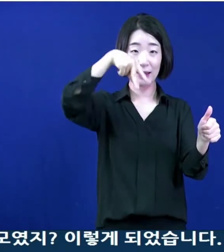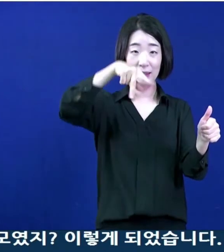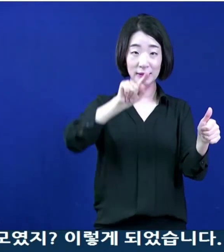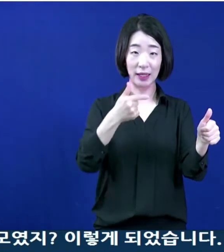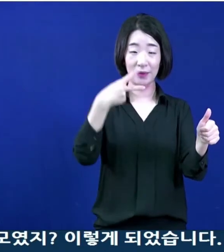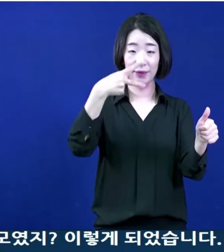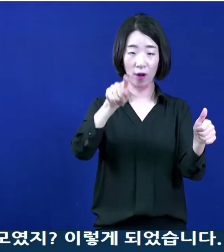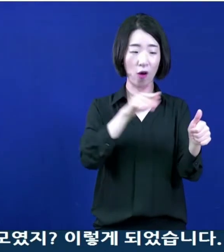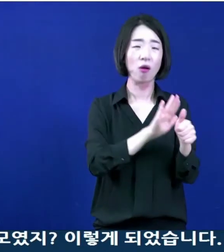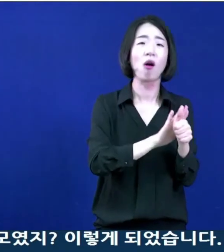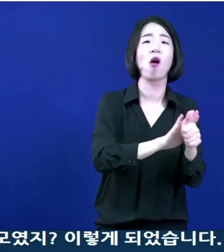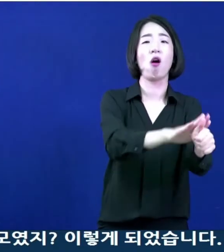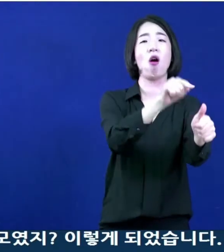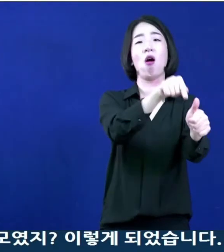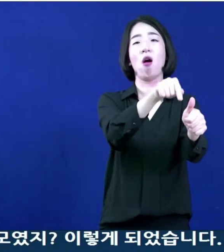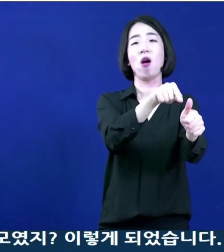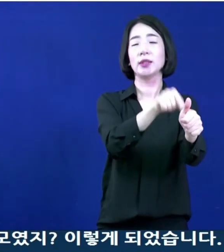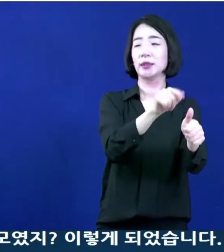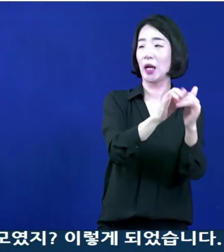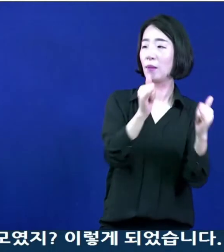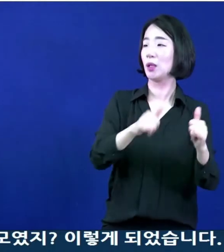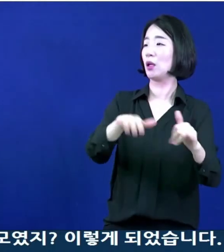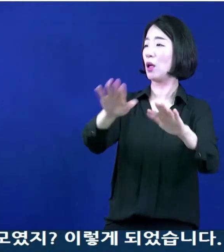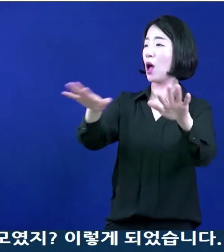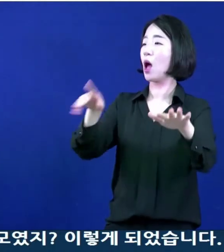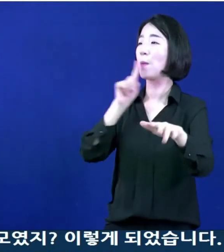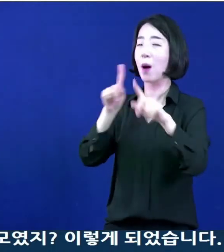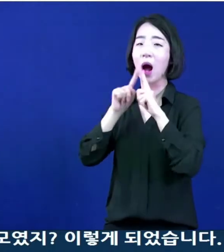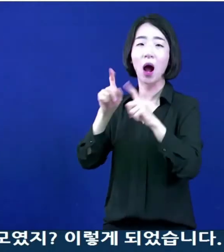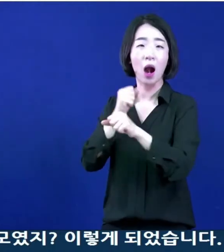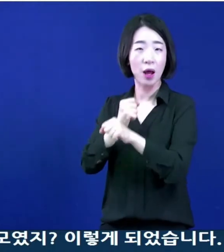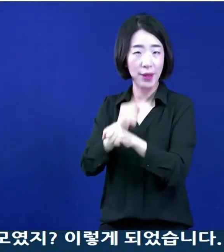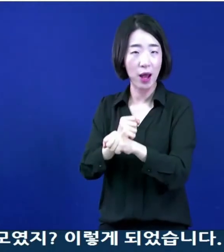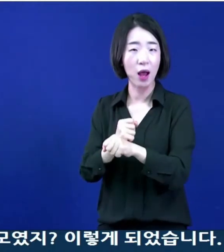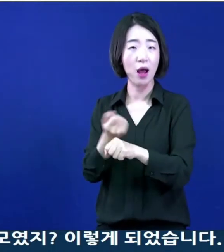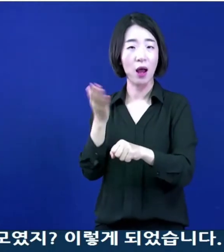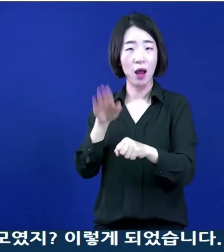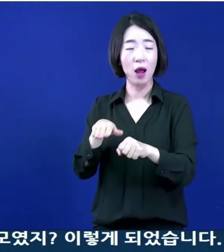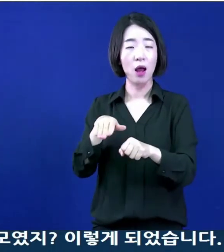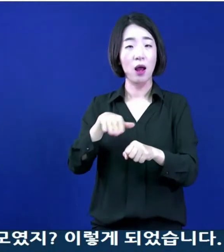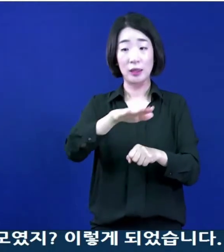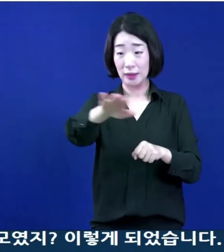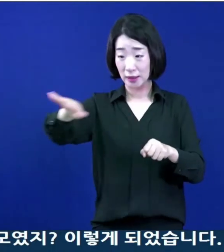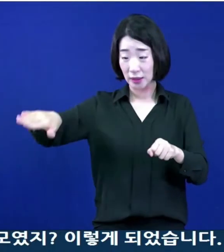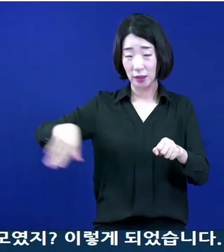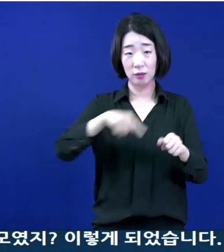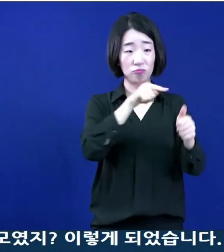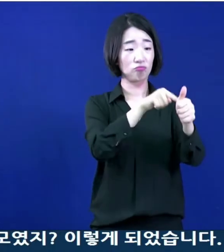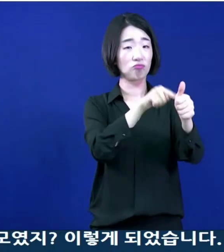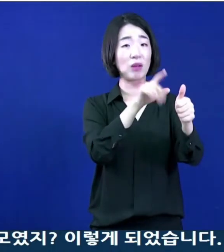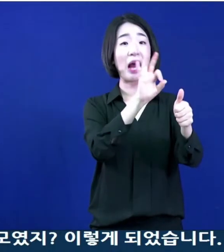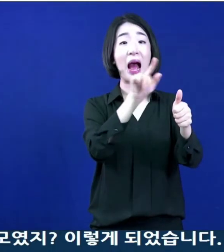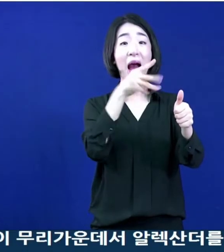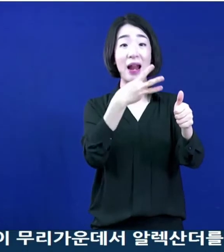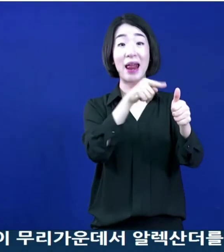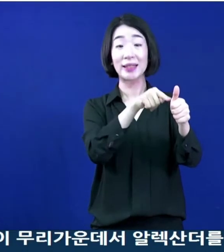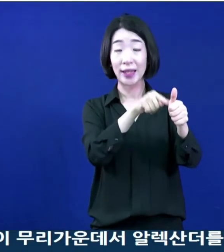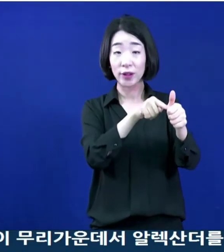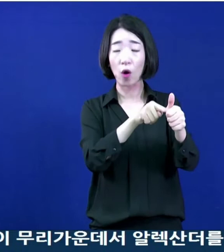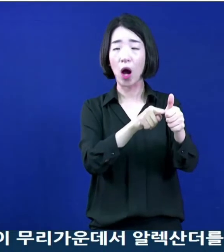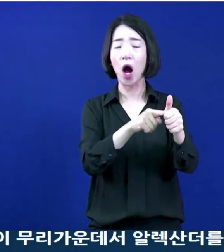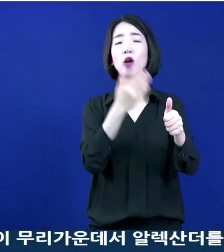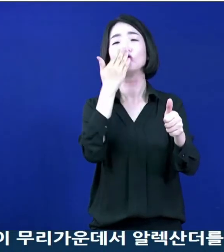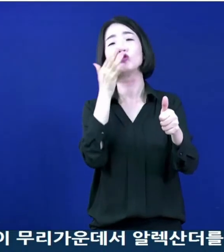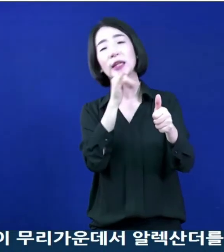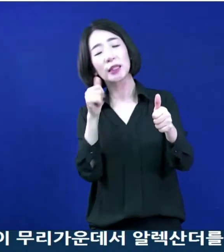손짓하여 백성들에게 변명하려 하나. 34절 그들은 그가 유대인인 줄 알고 다 한 소리로